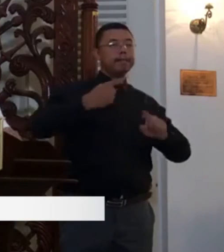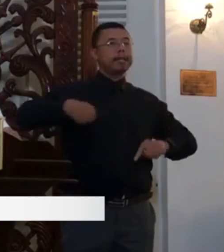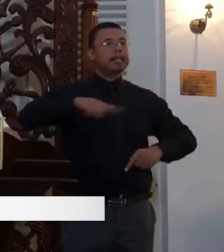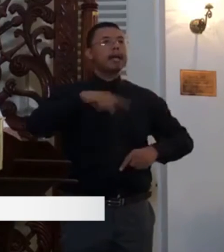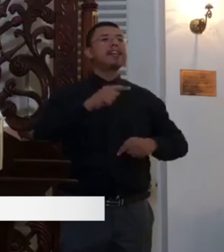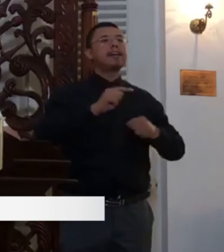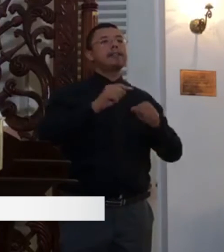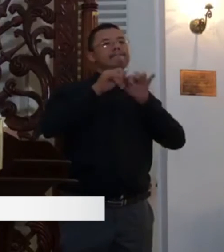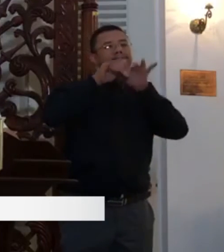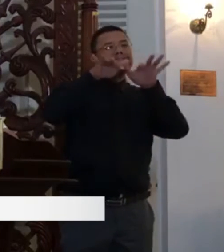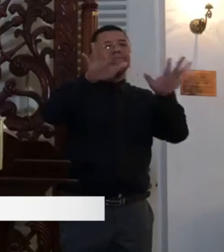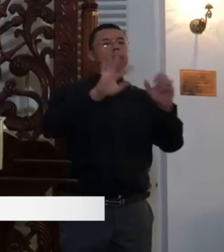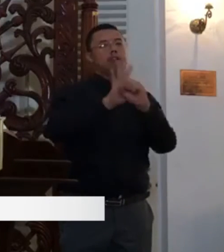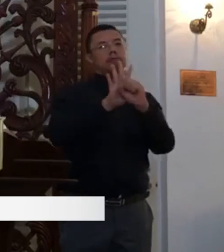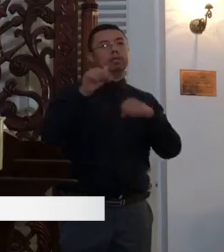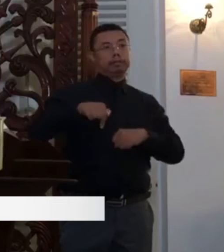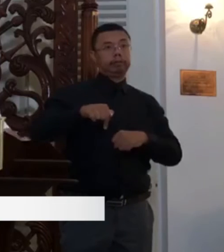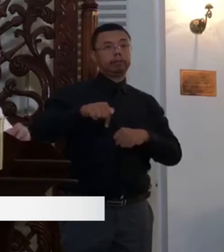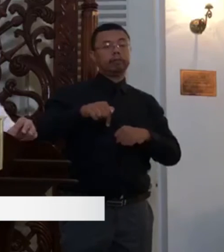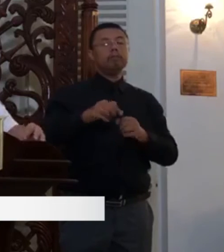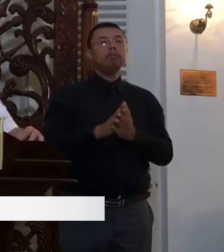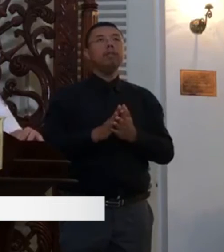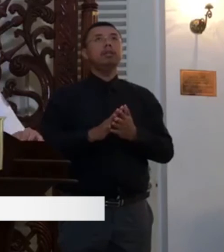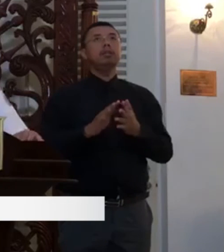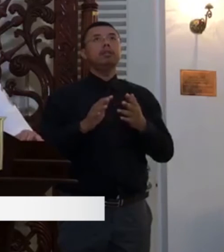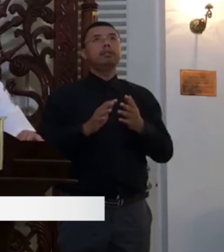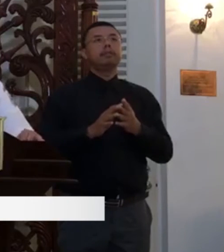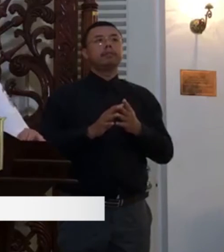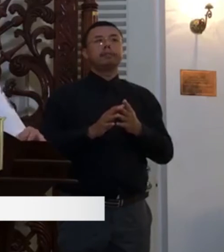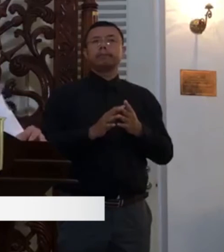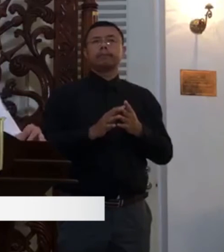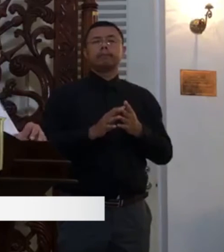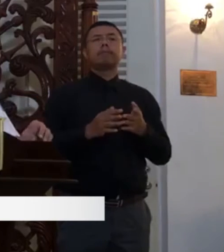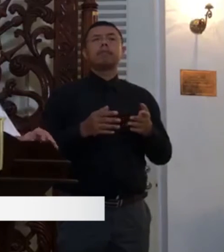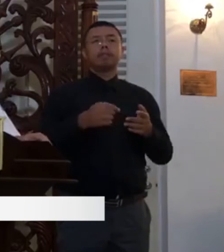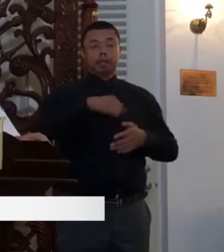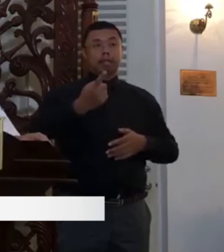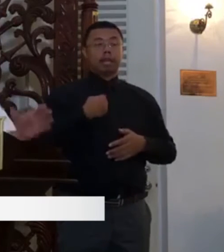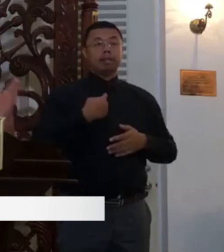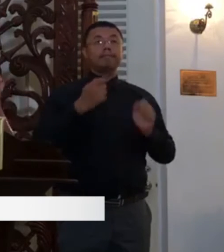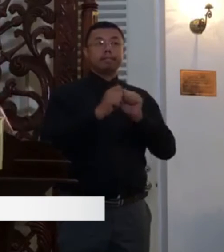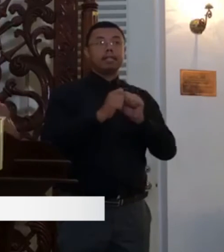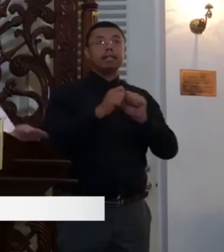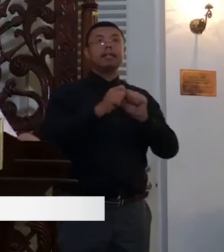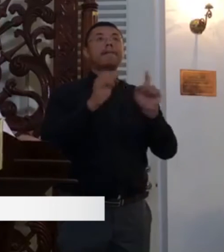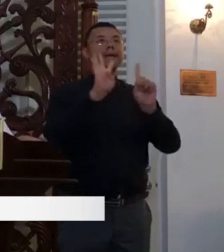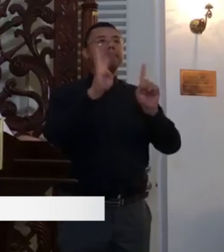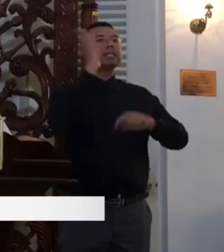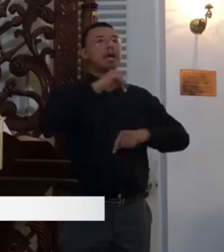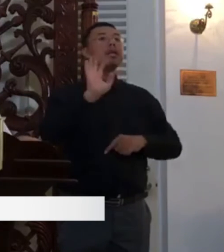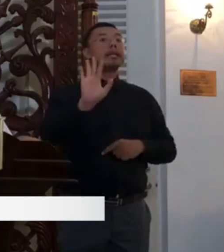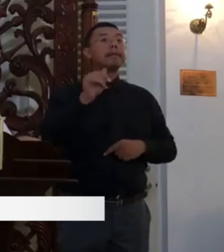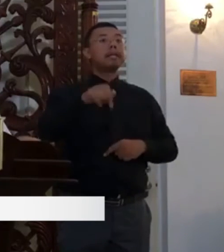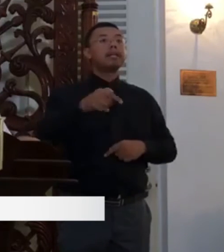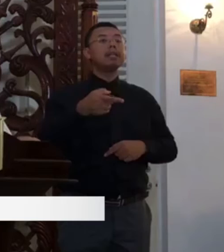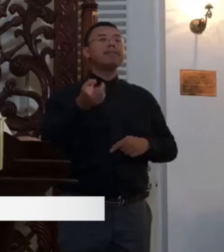dari wabah COVID-19 ini. Dan jadikan 14 hari ke depan